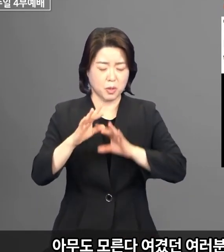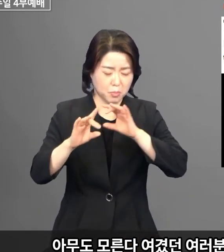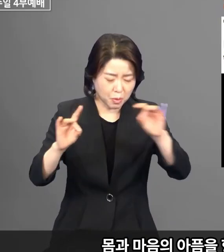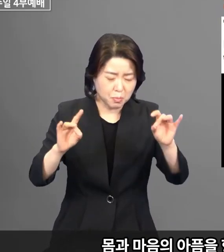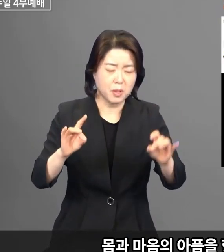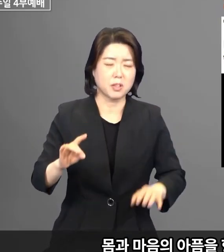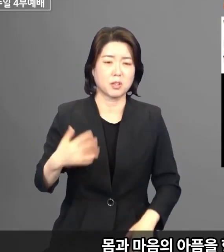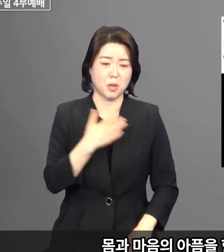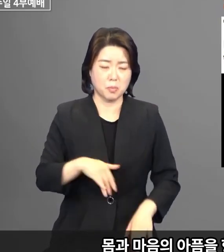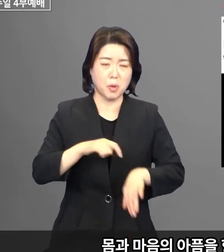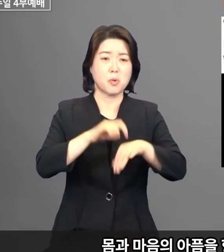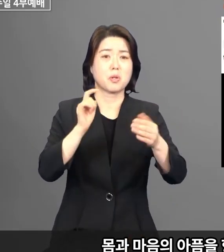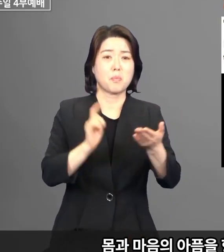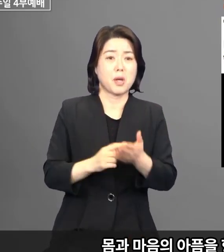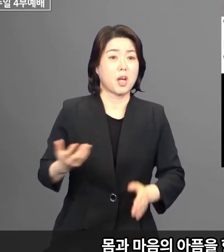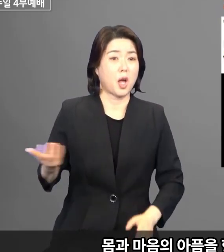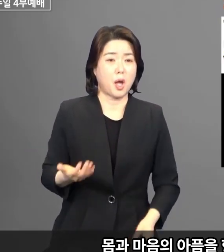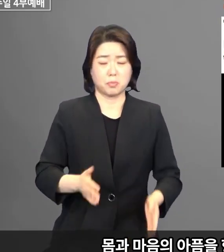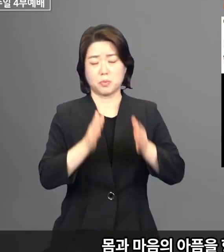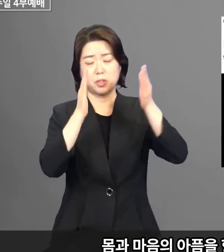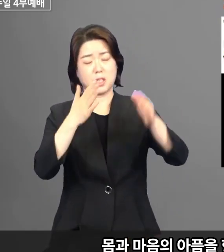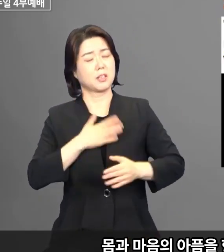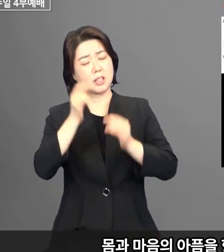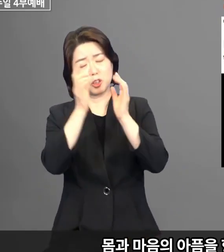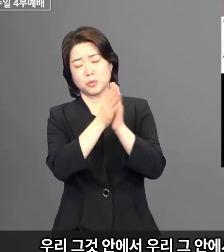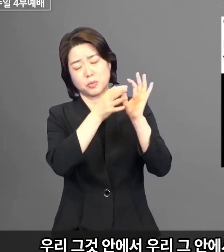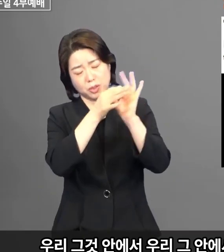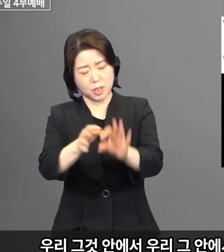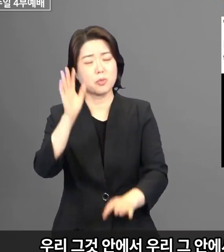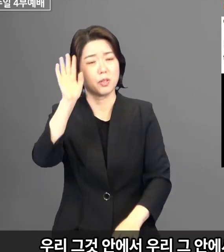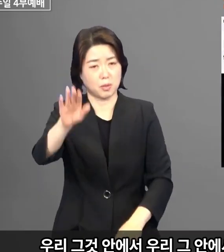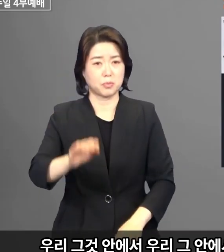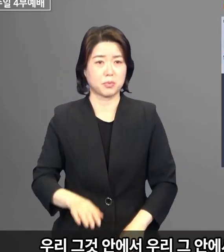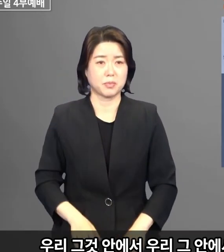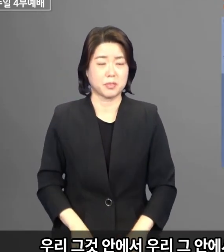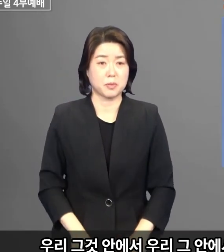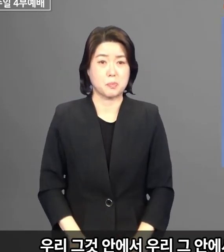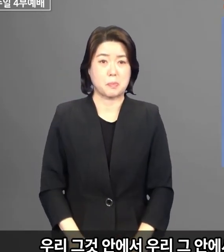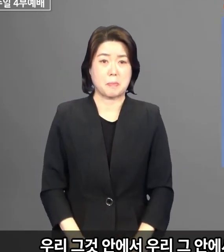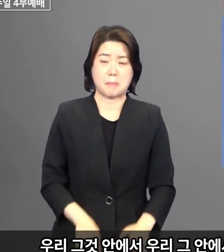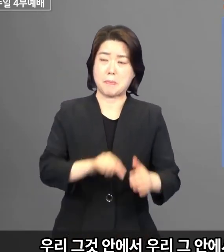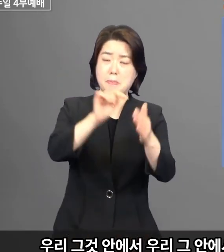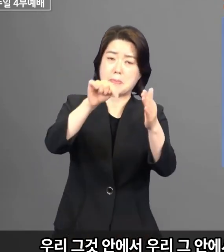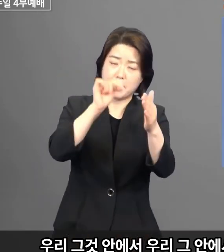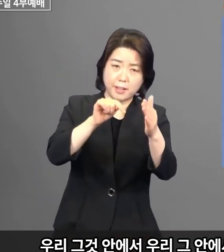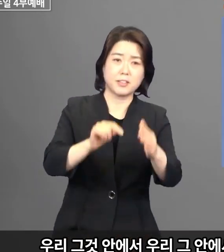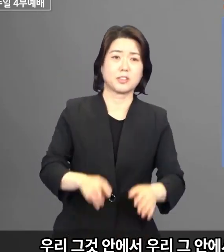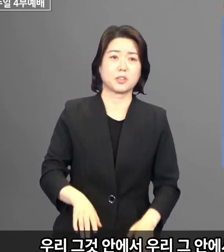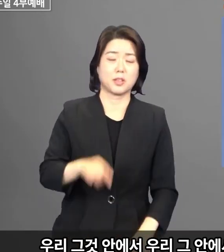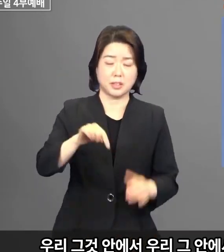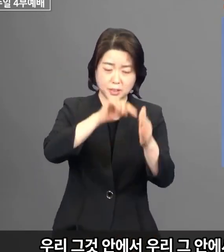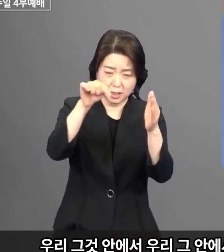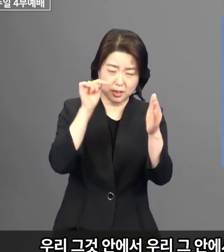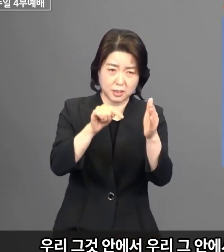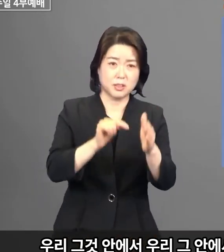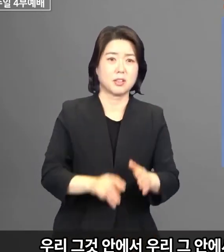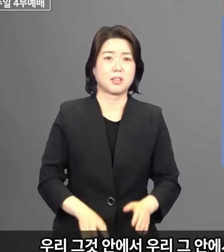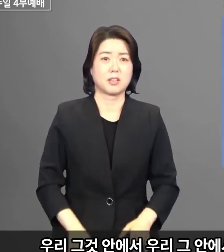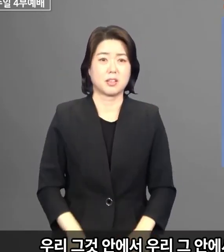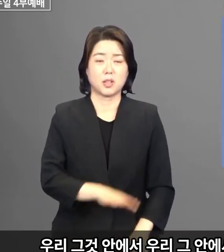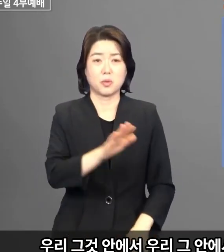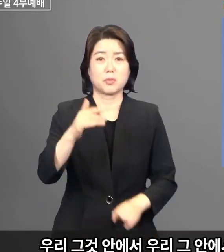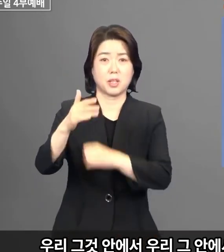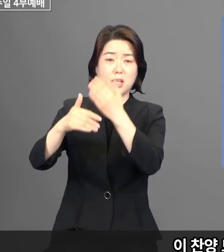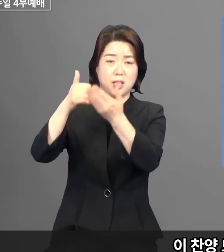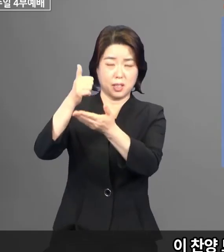목마름과 몸과 마음의 아픔을 향하여 기도할 겁니다. 우리 그것 안에서, 우리 그 안에서 우리